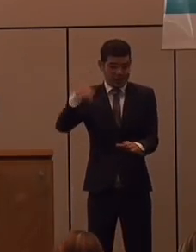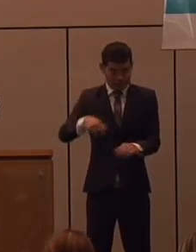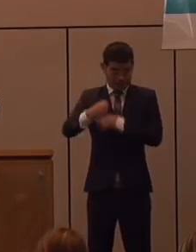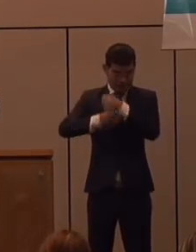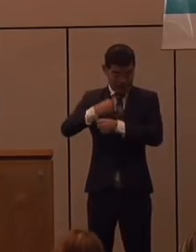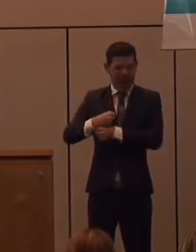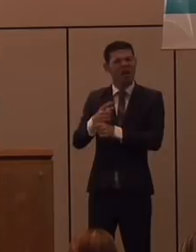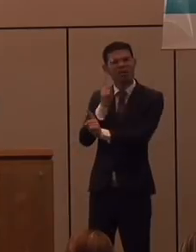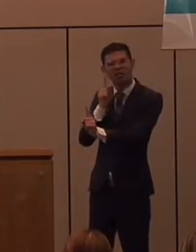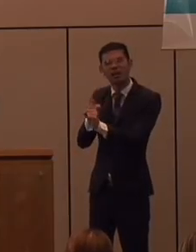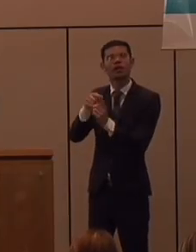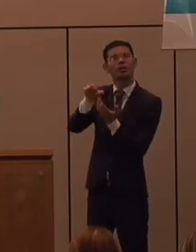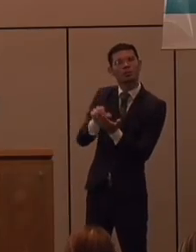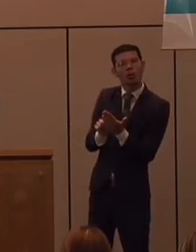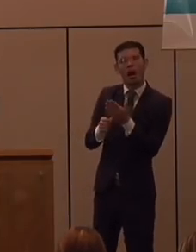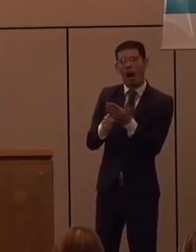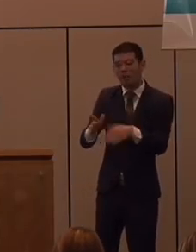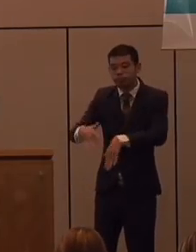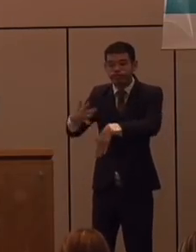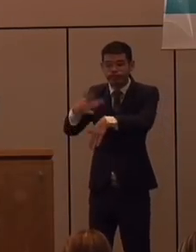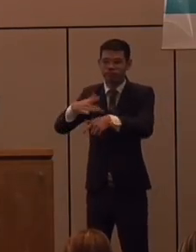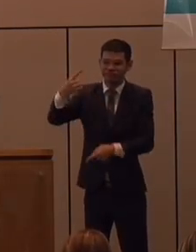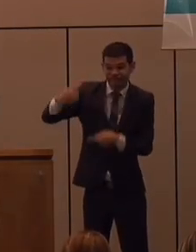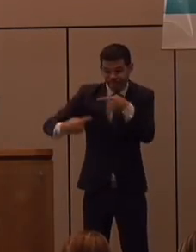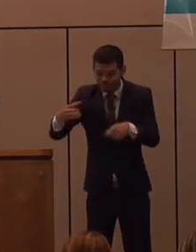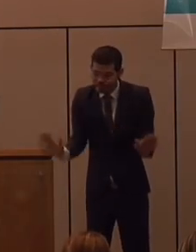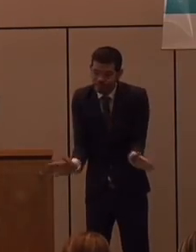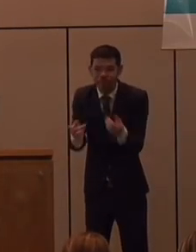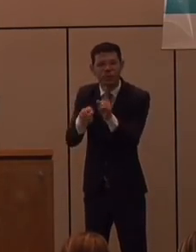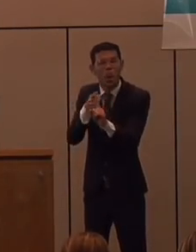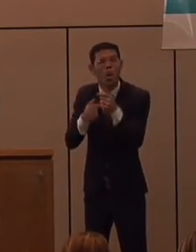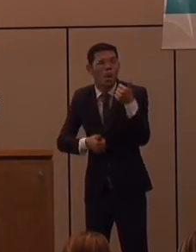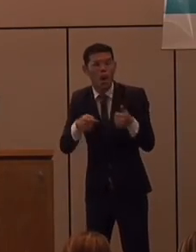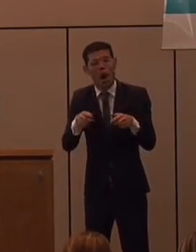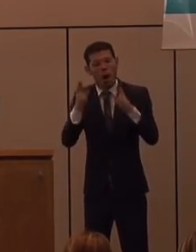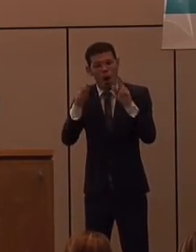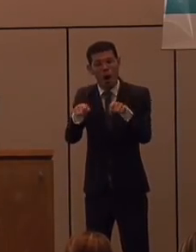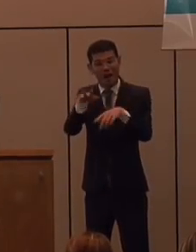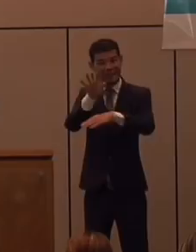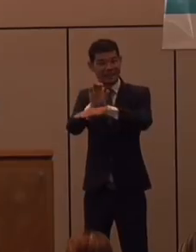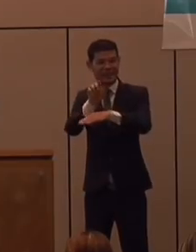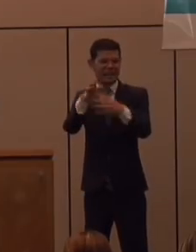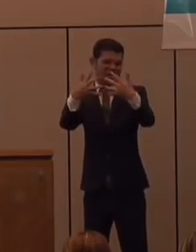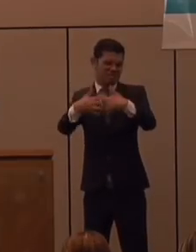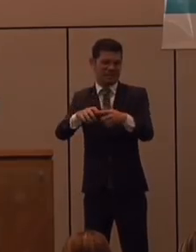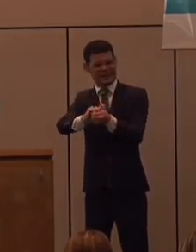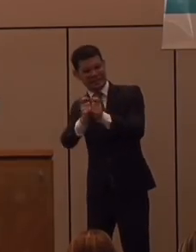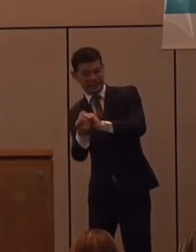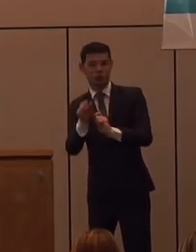competitividad y buscando que esas empresas se transformen mejor en su modelo de negocio de tal forma que